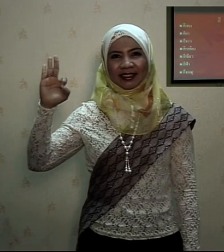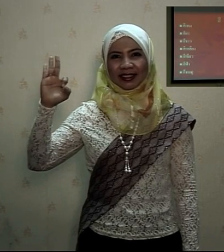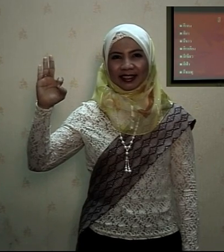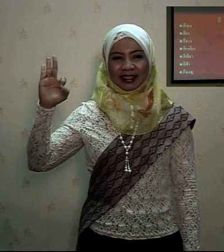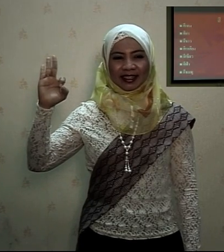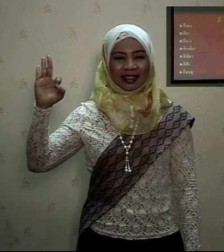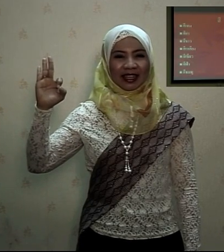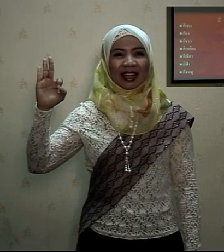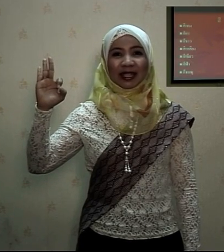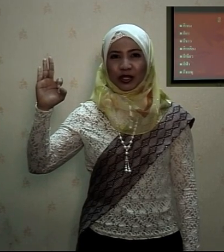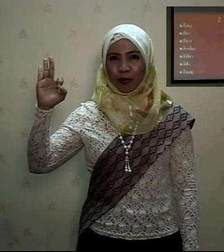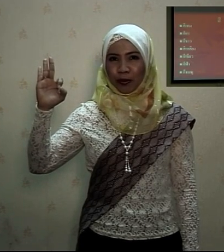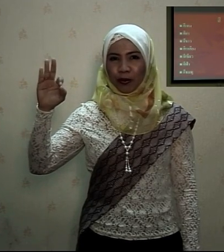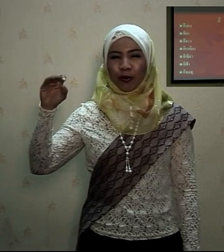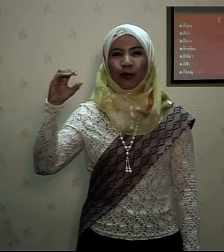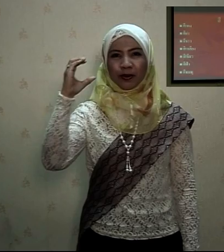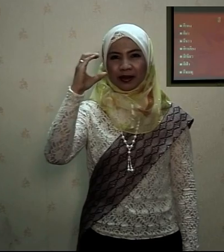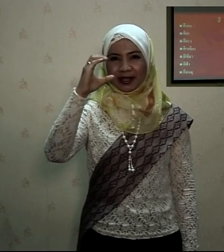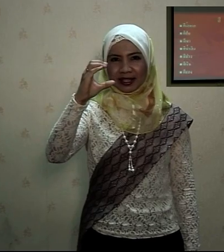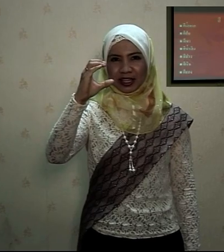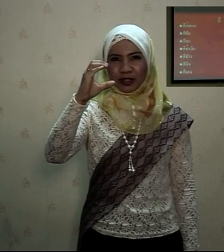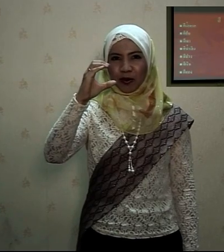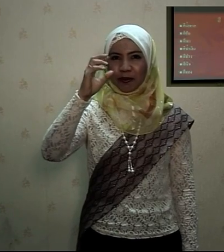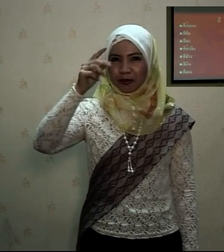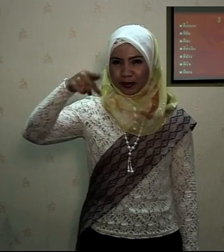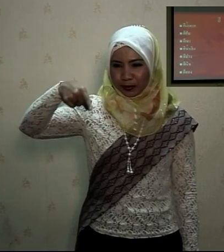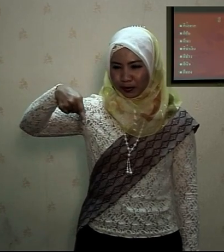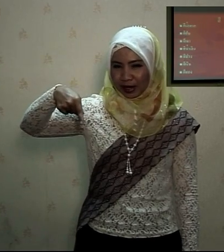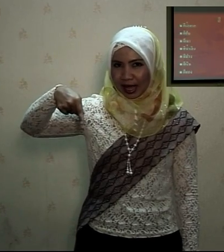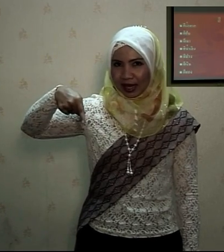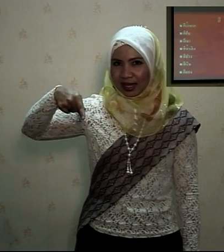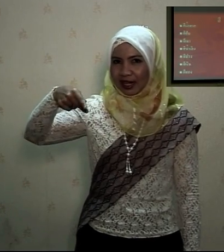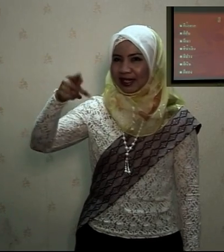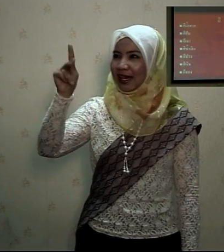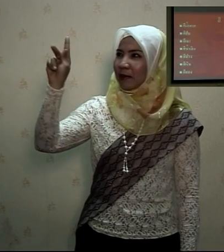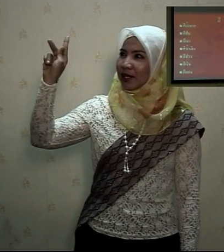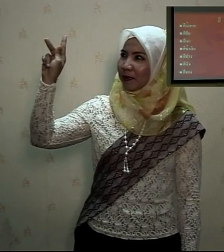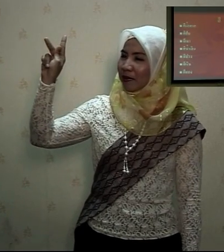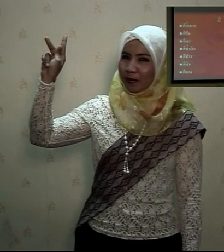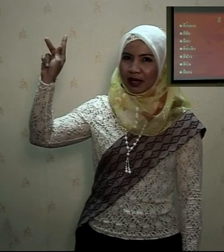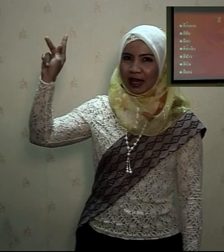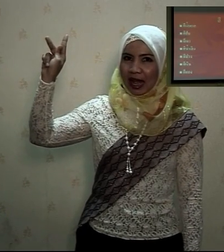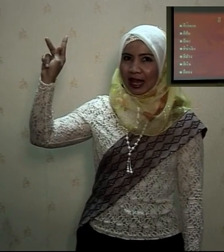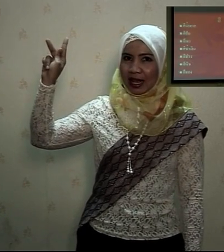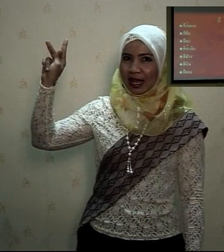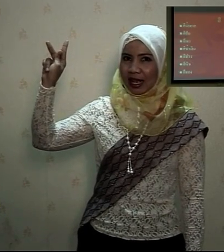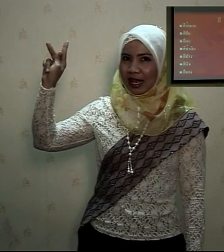ฟ้าสีชมพูสีชมพูนะคะลักษณะมือจะเป็นแบบนี้นะคะ